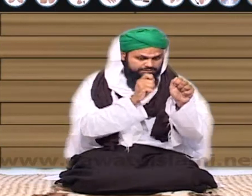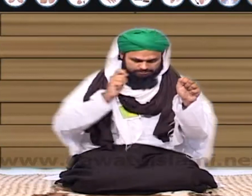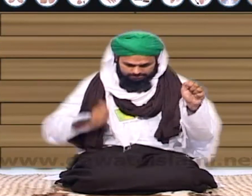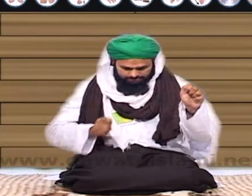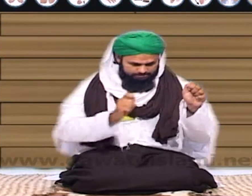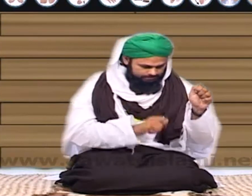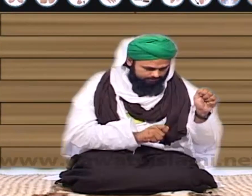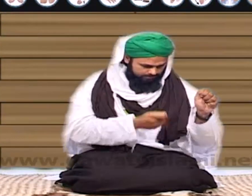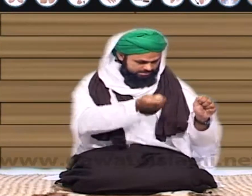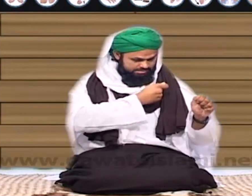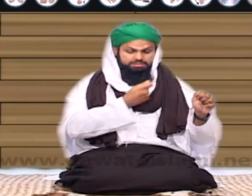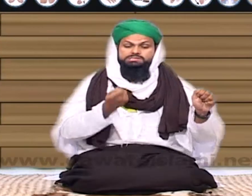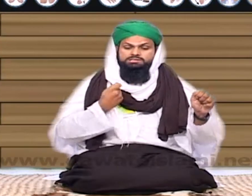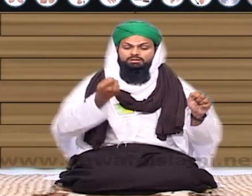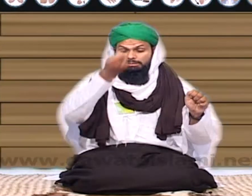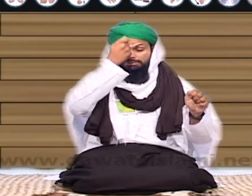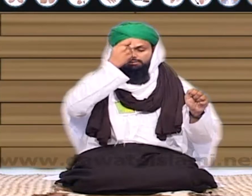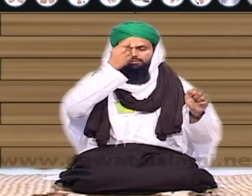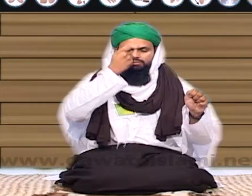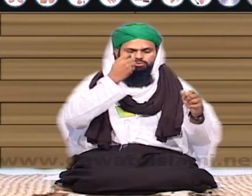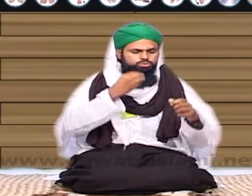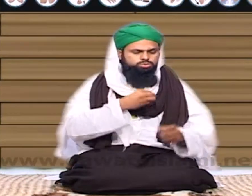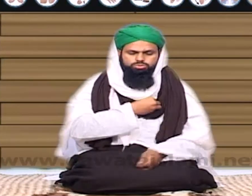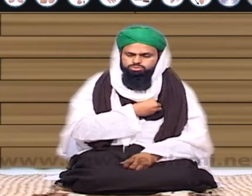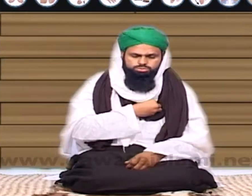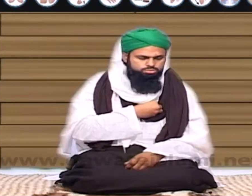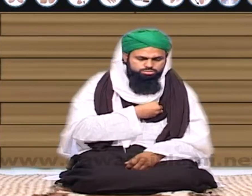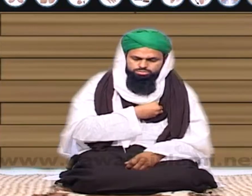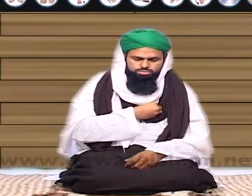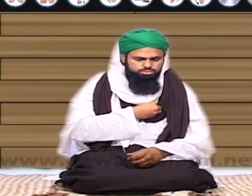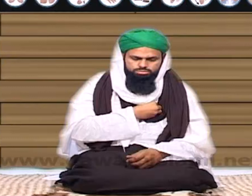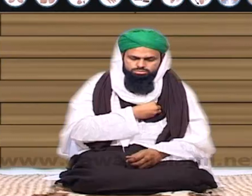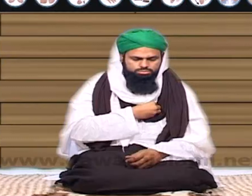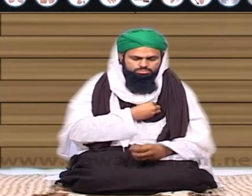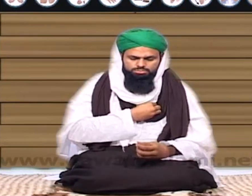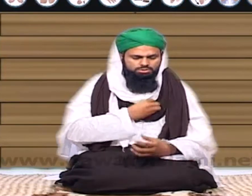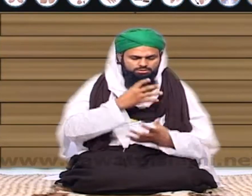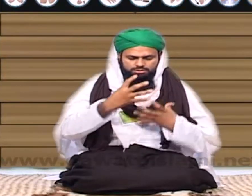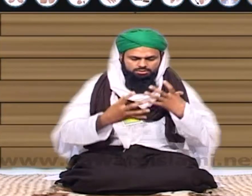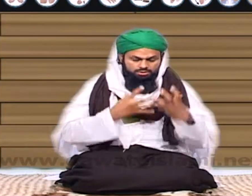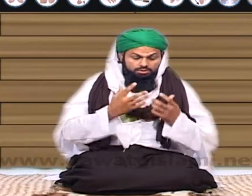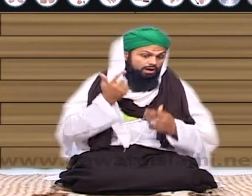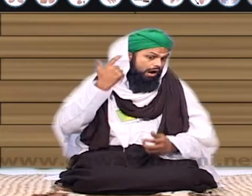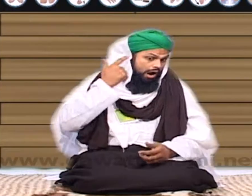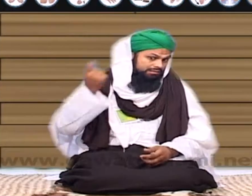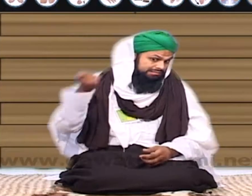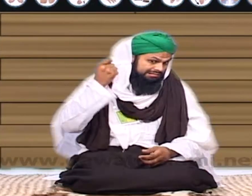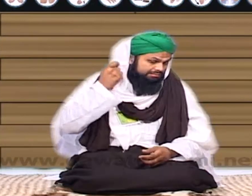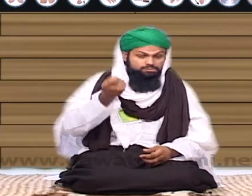نہیں متعدد کیلوں سے جس کو جکڑ دیا جائے، ٹھونک دیا جائے کیلیں جس کے اندر، تو کتنی تکلیف۔ کانوں میں